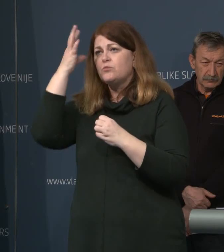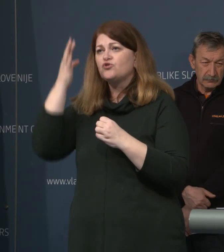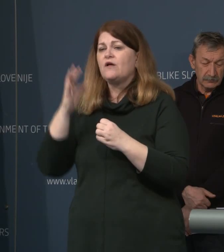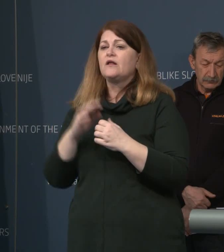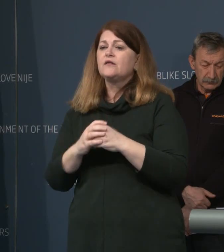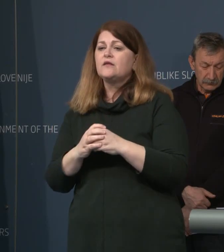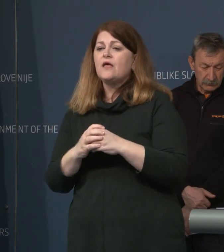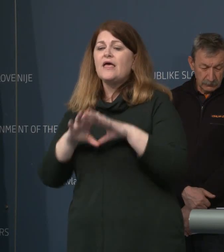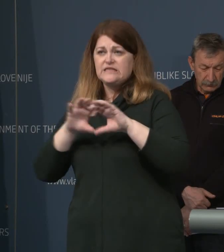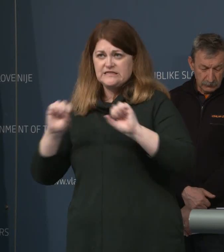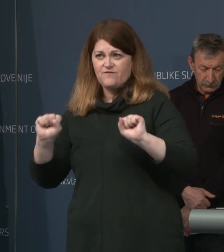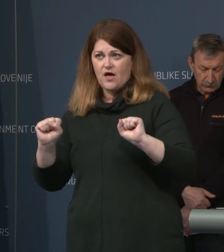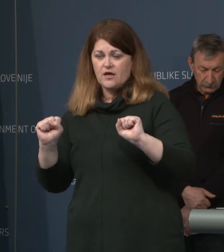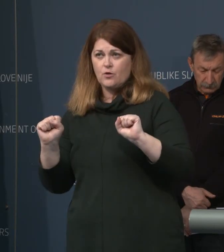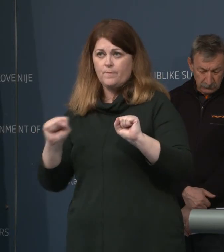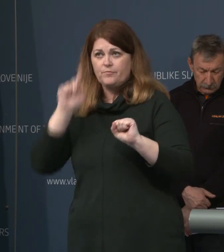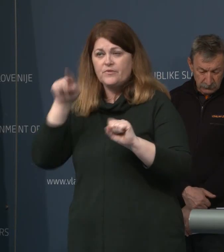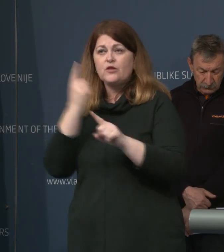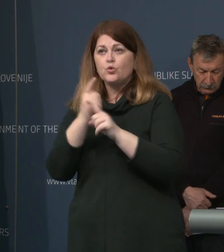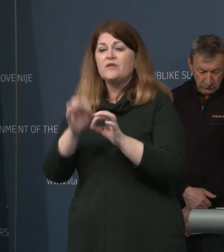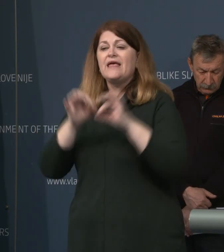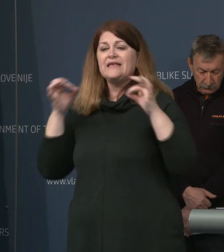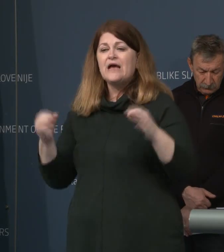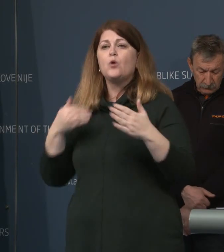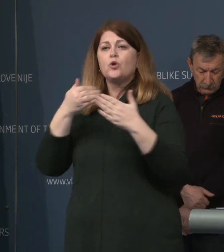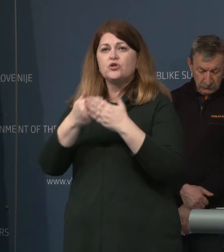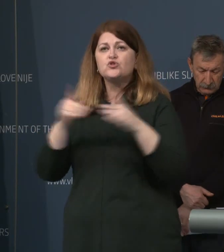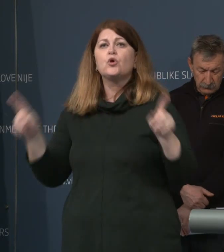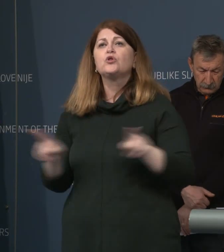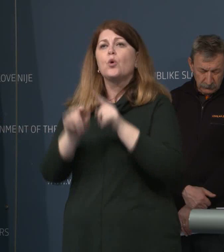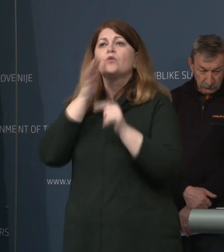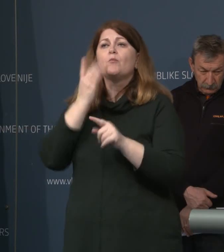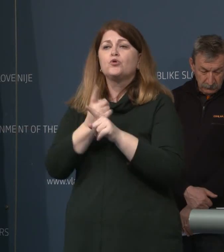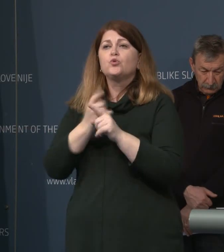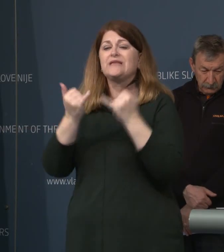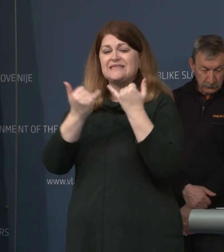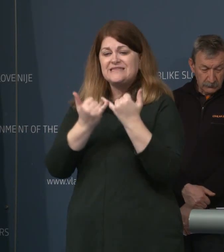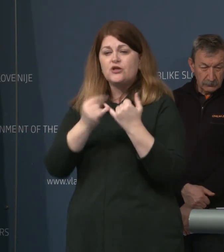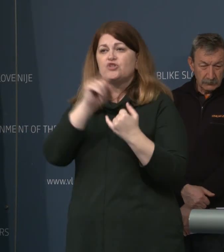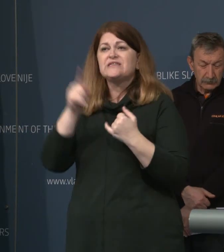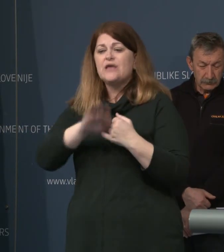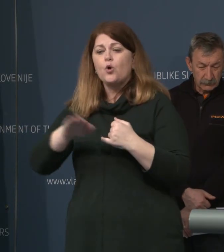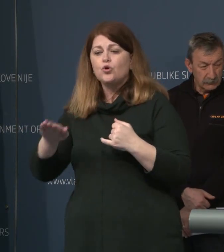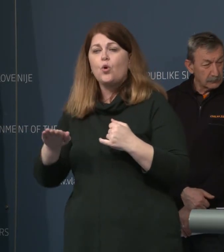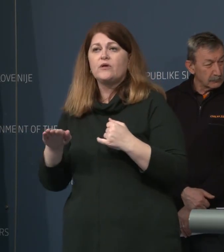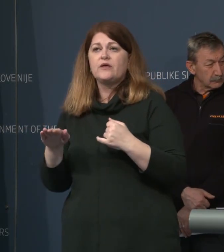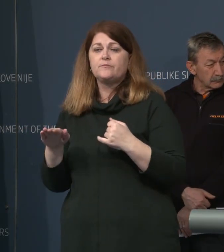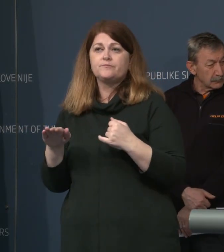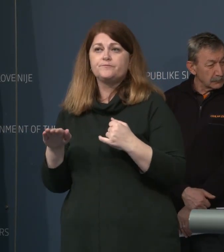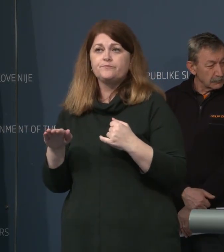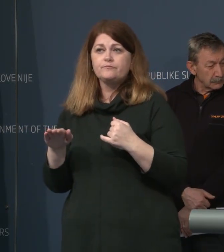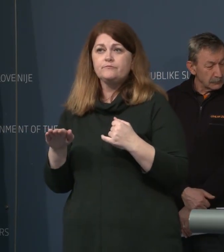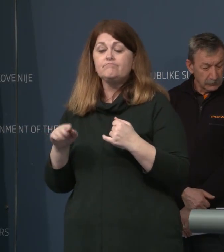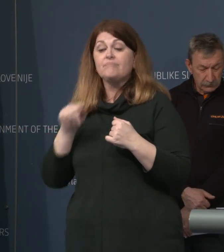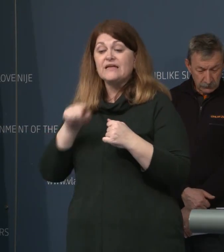izobraževanje izvajano in tudi javno dostopno, tako da bodo lahko tudi starši z otroki pač